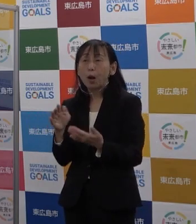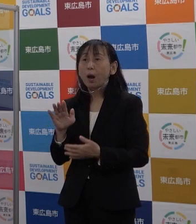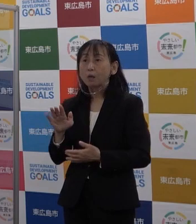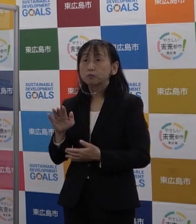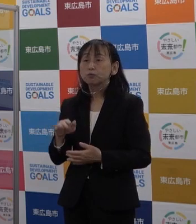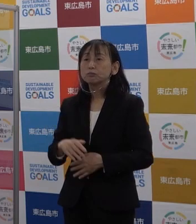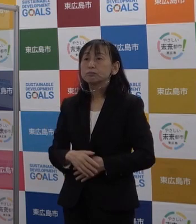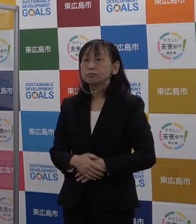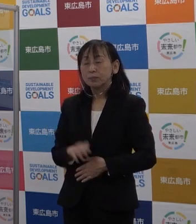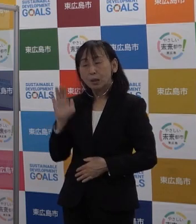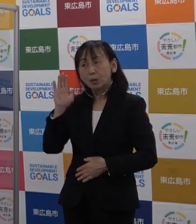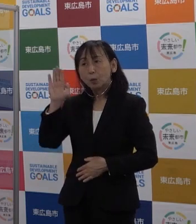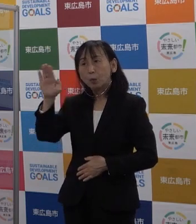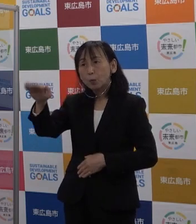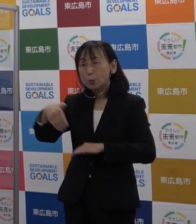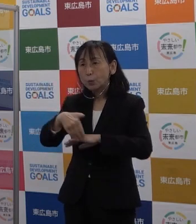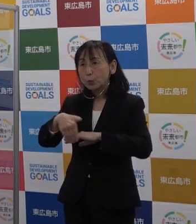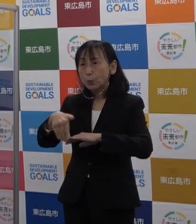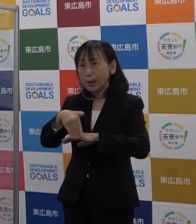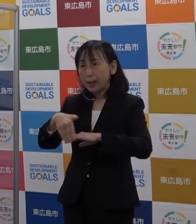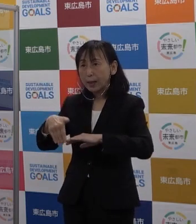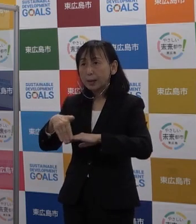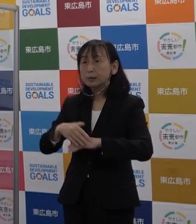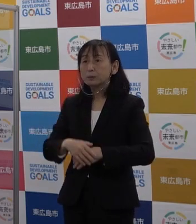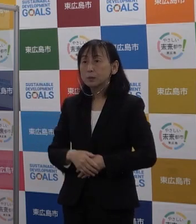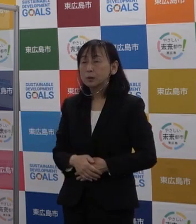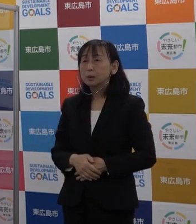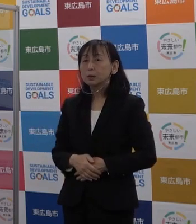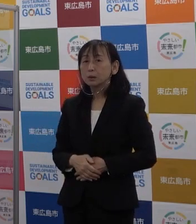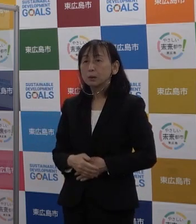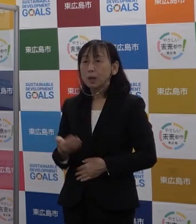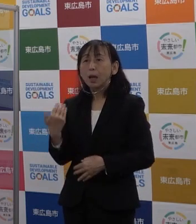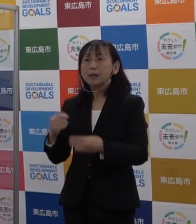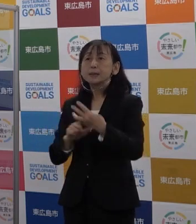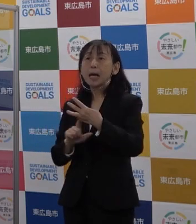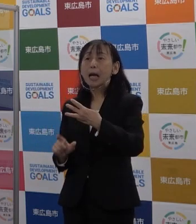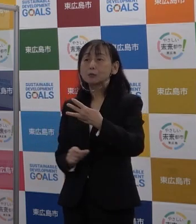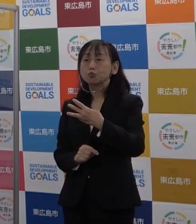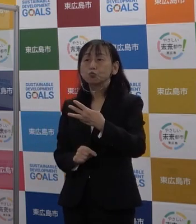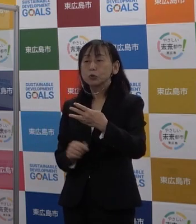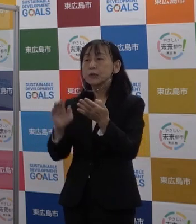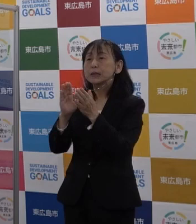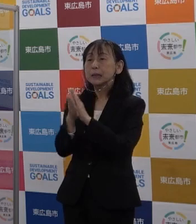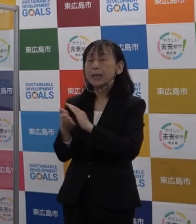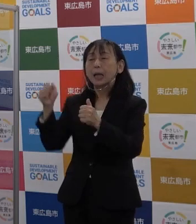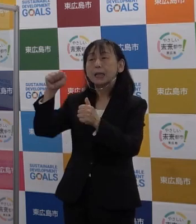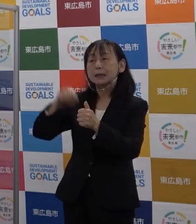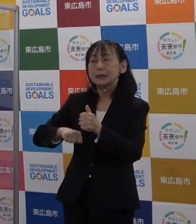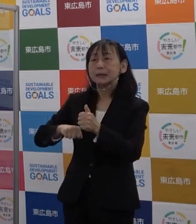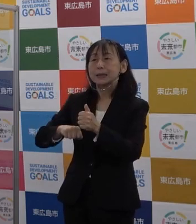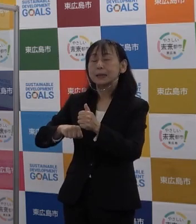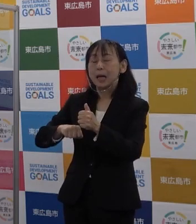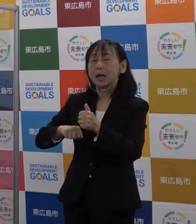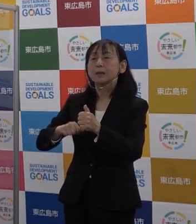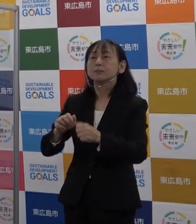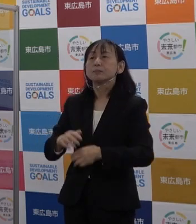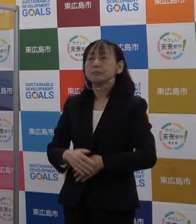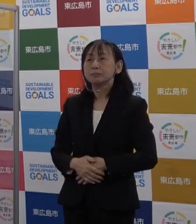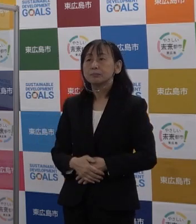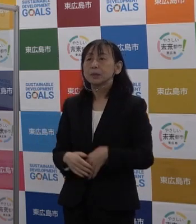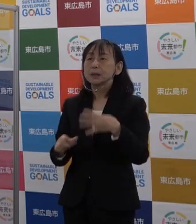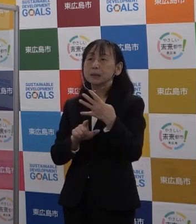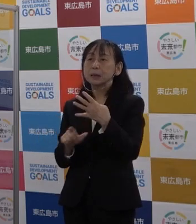で、3番目は今後の予定でありますが、3月、先月の末に県から認定をいただきました。で、今